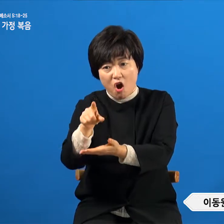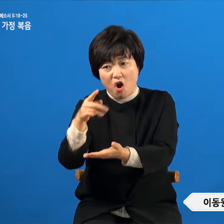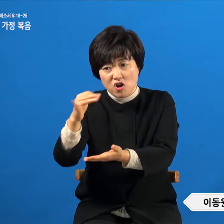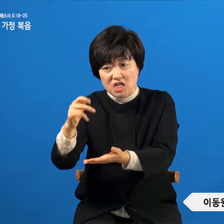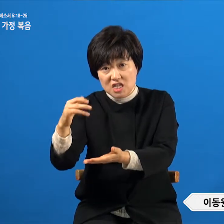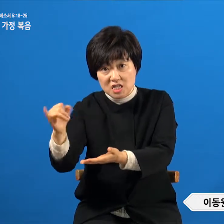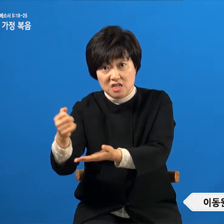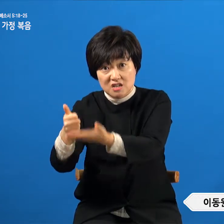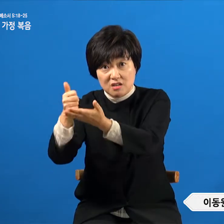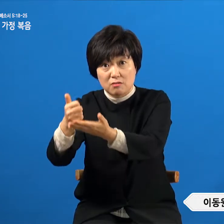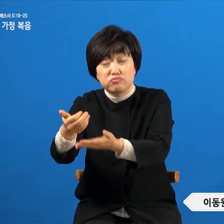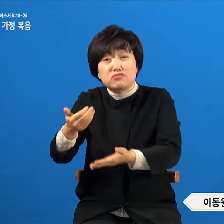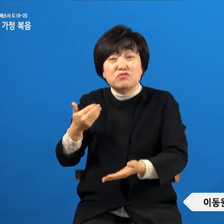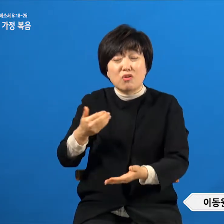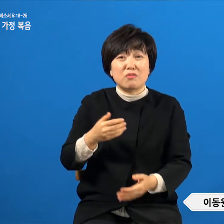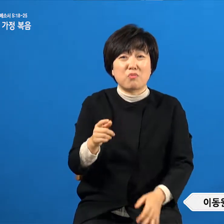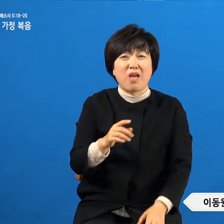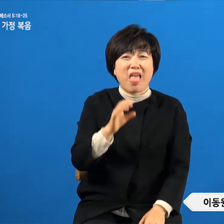네, 아새끼였어요.